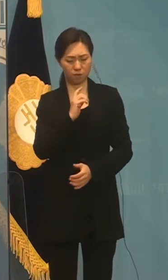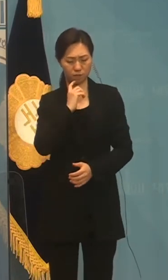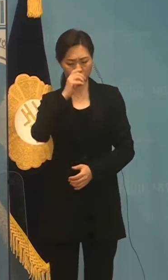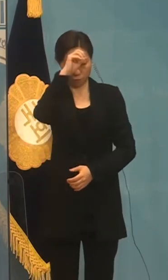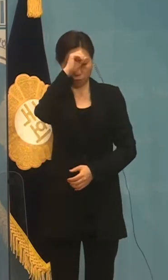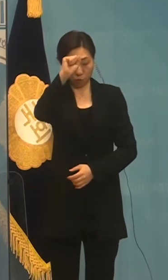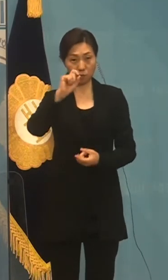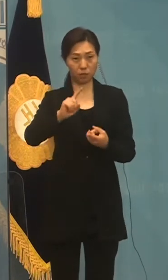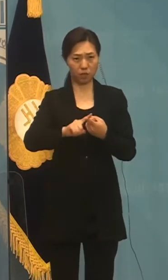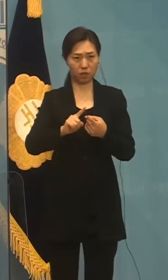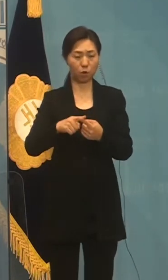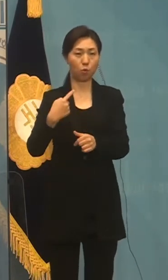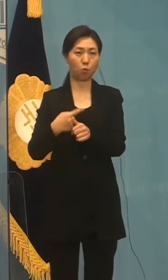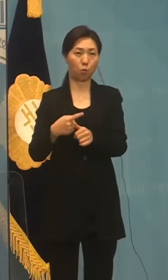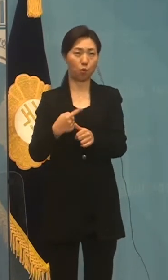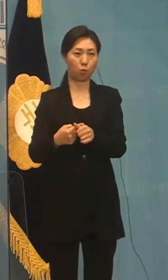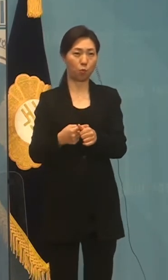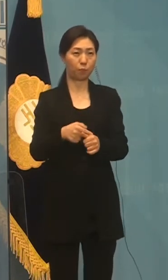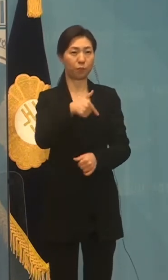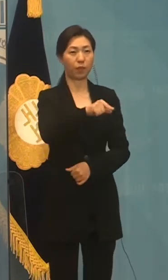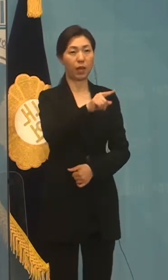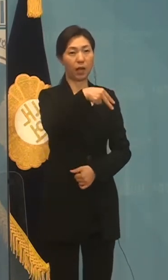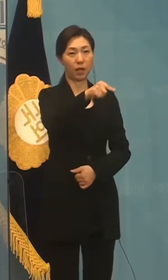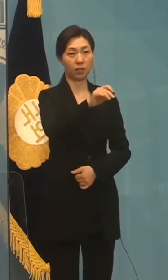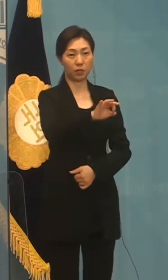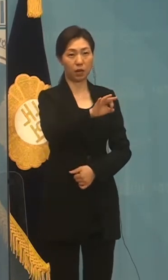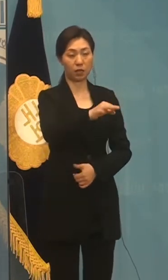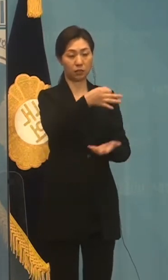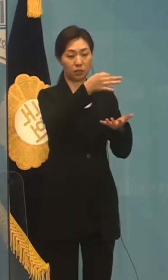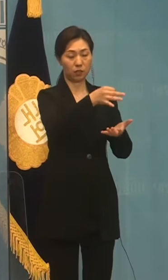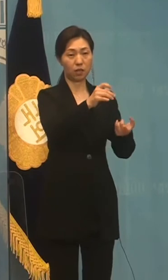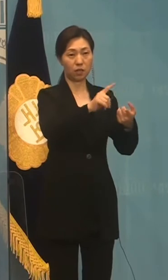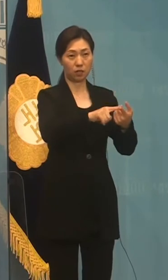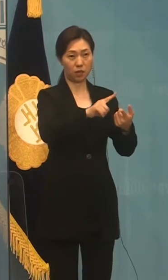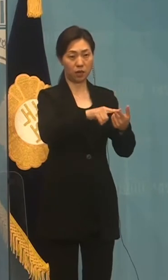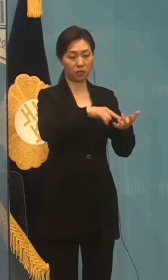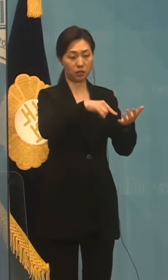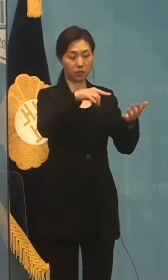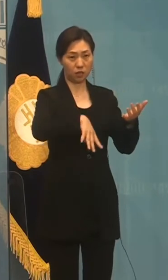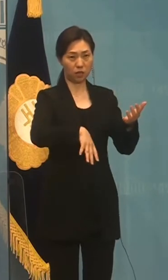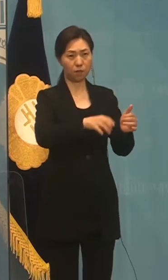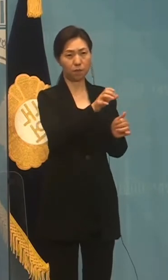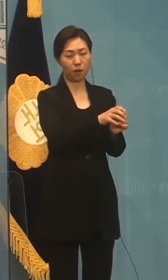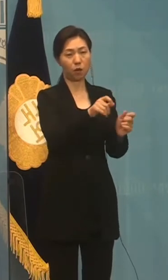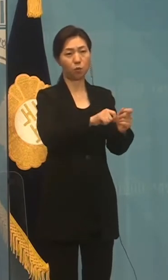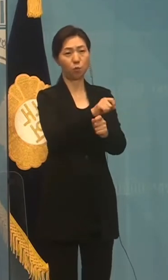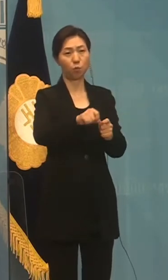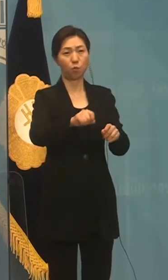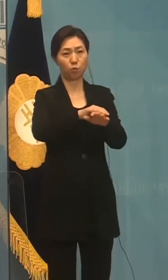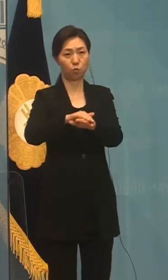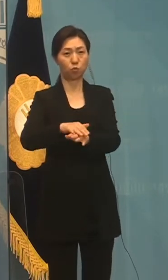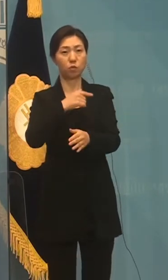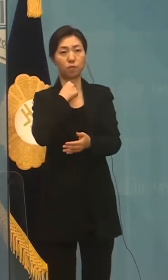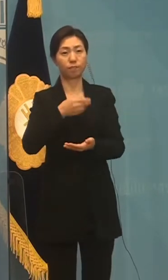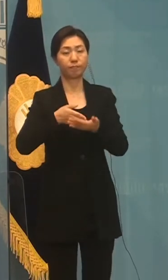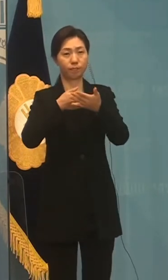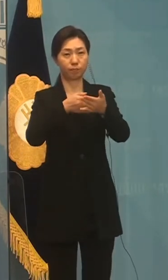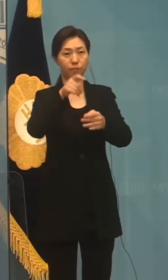과세를 유예하기 위해서 이 자리에 섰습니다. 가상가상 과세가 당장 두 달 앞으로